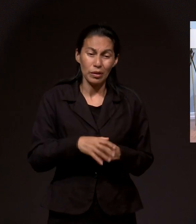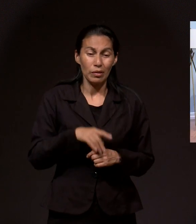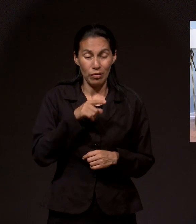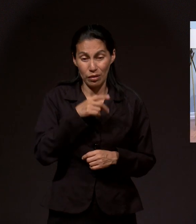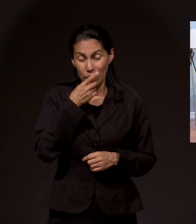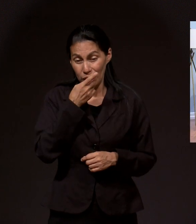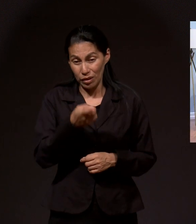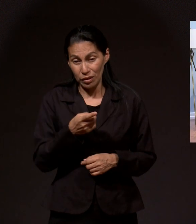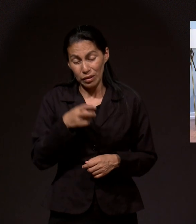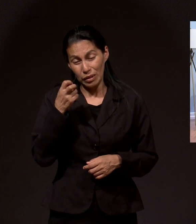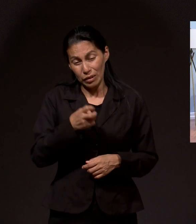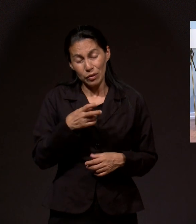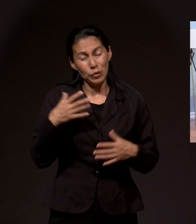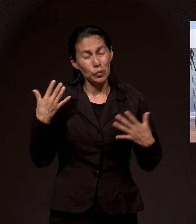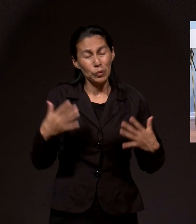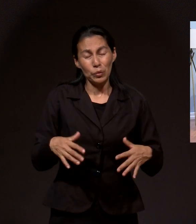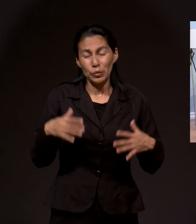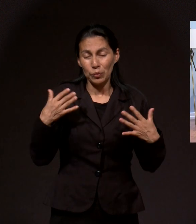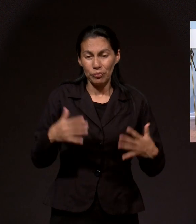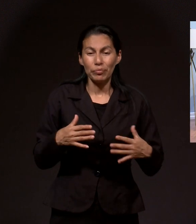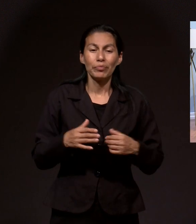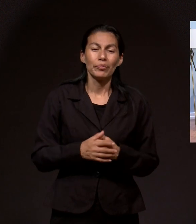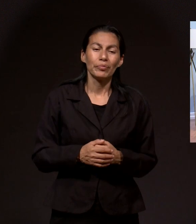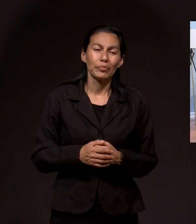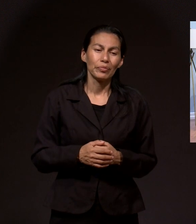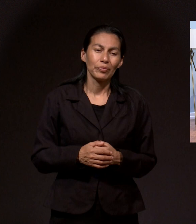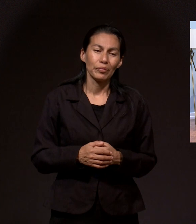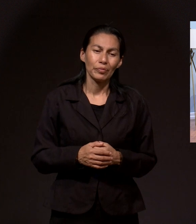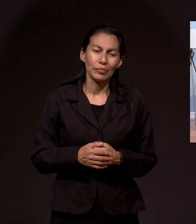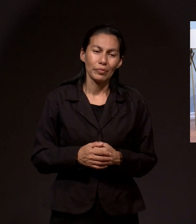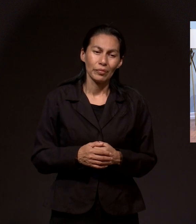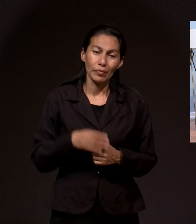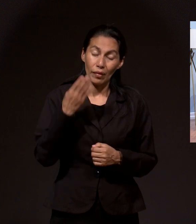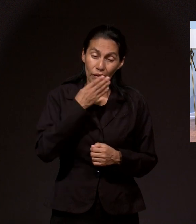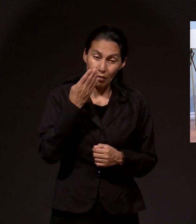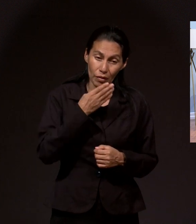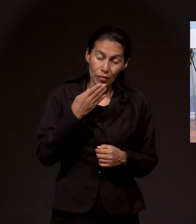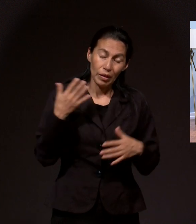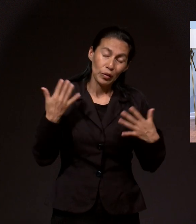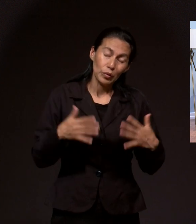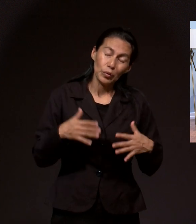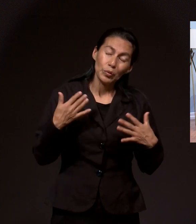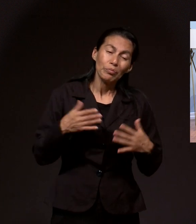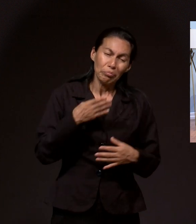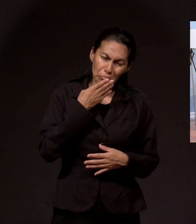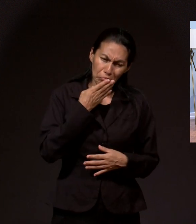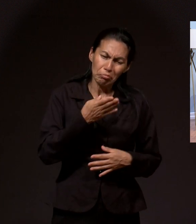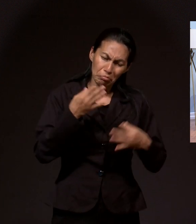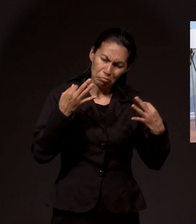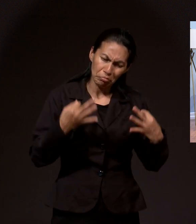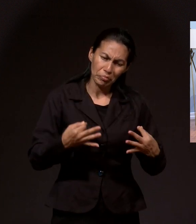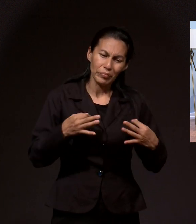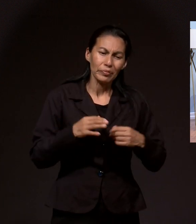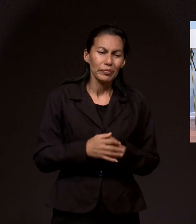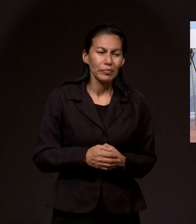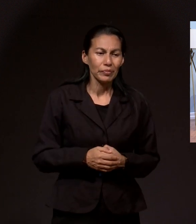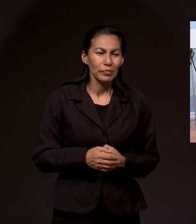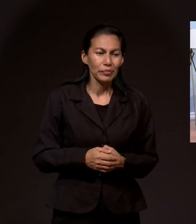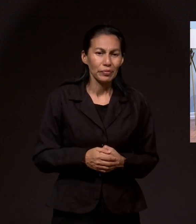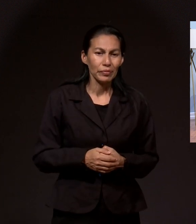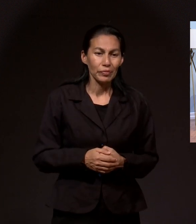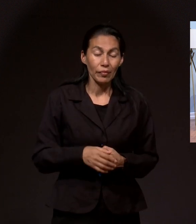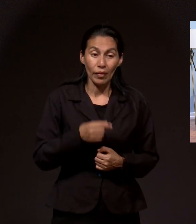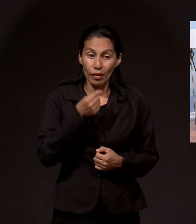conclusiones muy, muy atinadas con la palabra de Dios. Excelente.